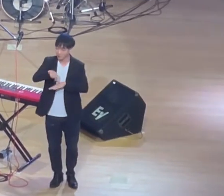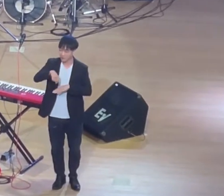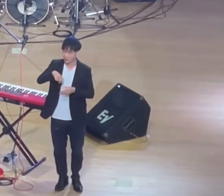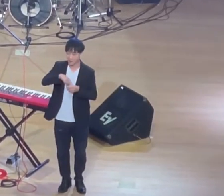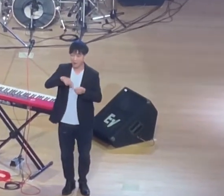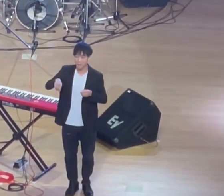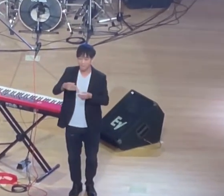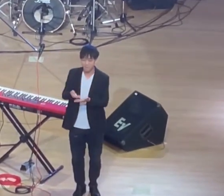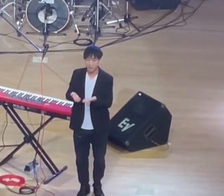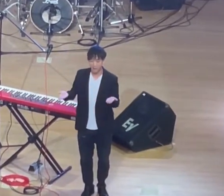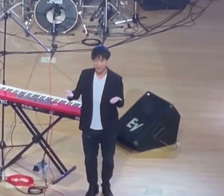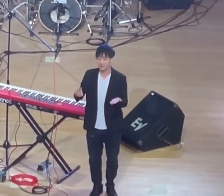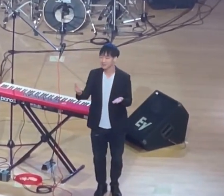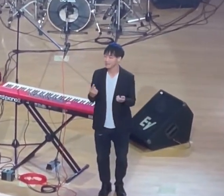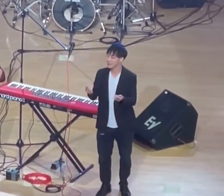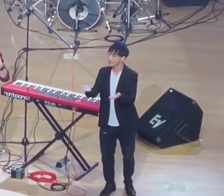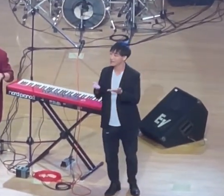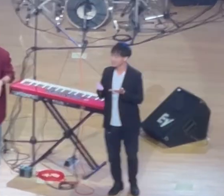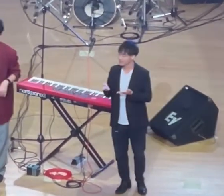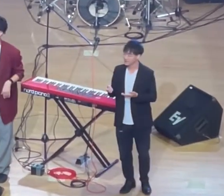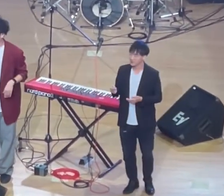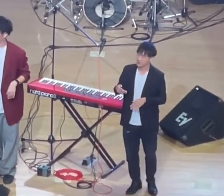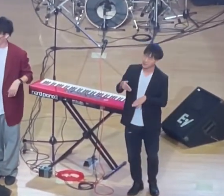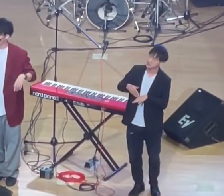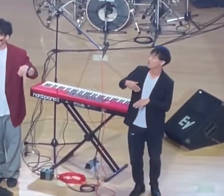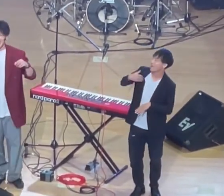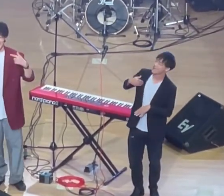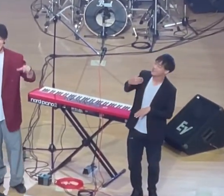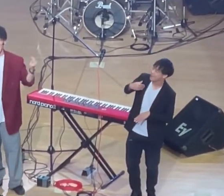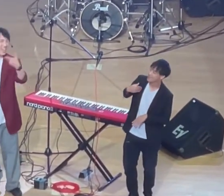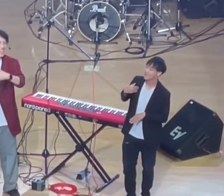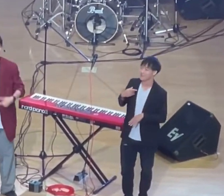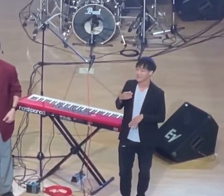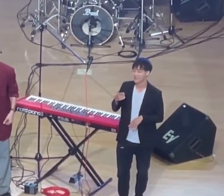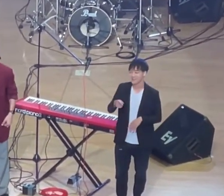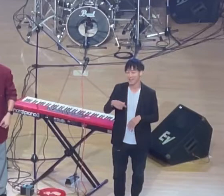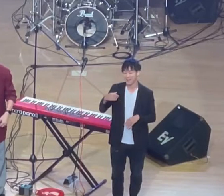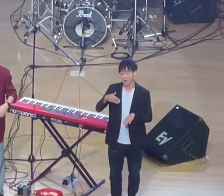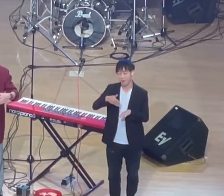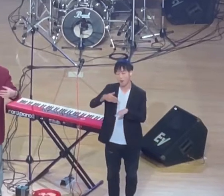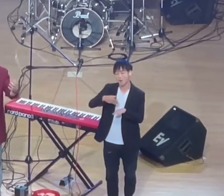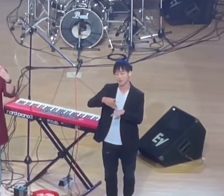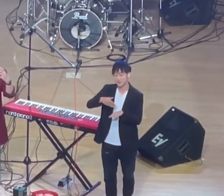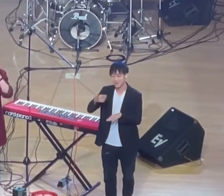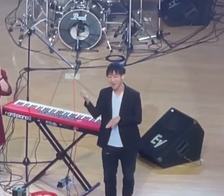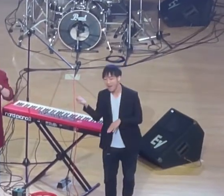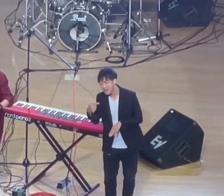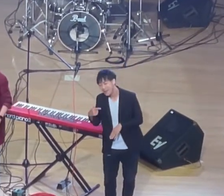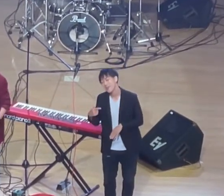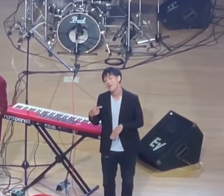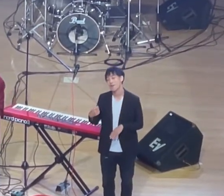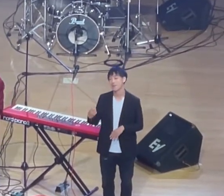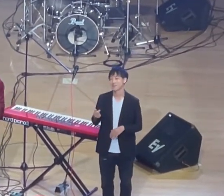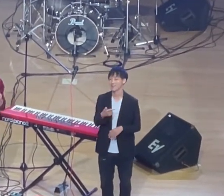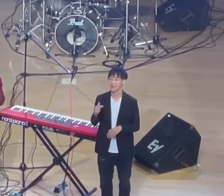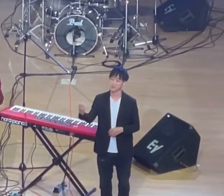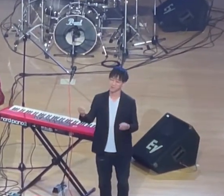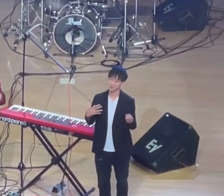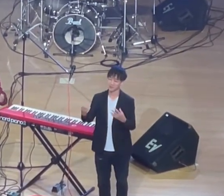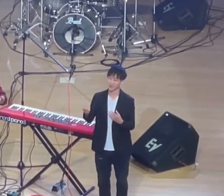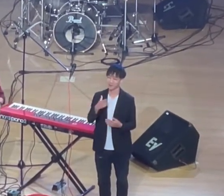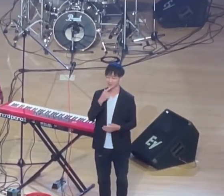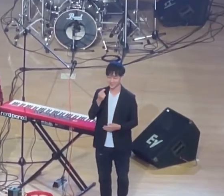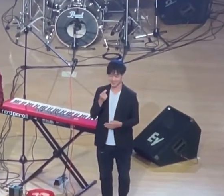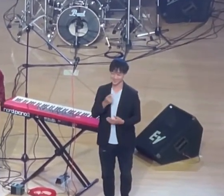時もうレッスン分かんなかったよとかレッスン早いよとかさ、いろいろなんか文句を後で聞くんで、ぜひね、一緒